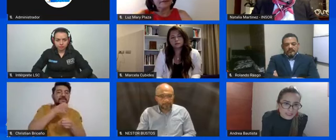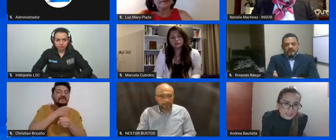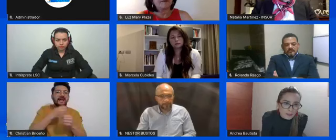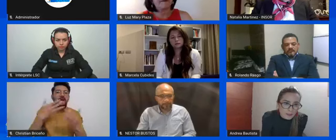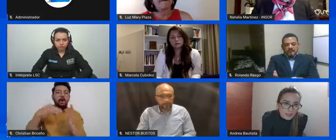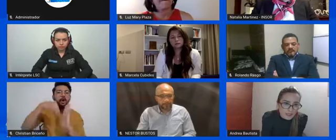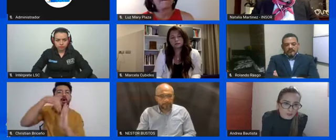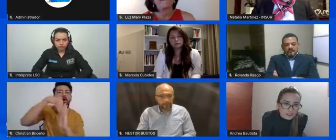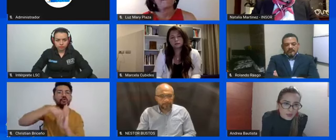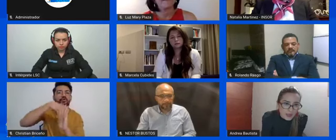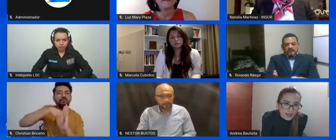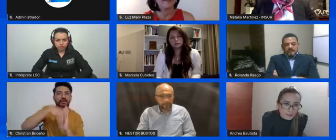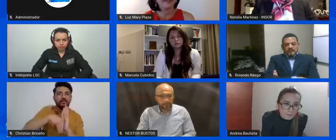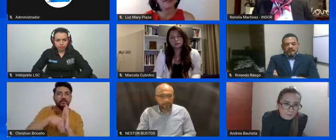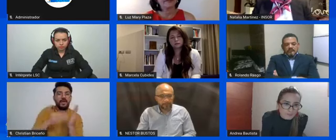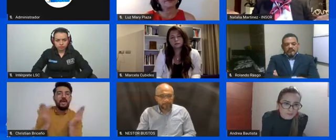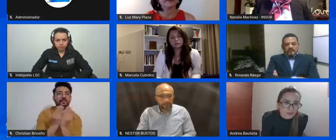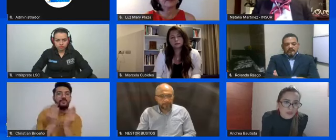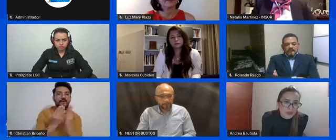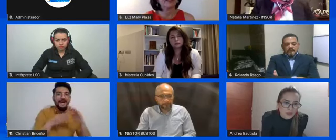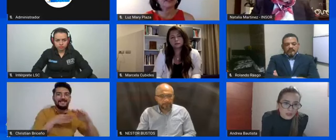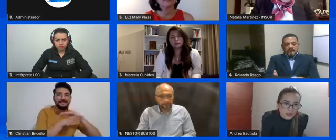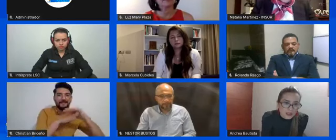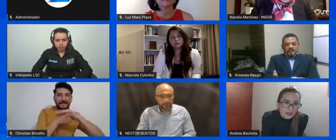creo entonces que podríamos trabajar,